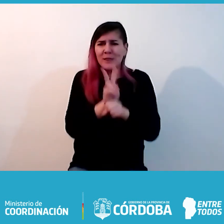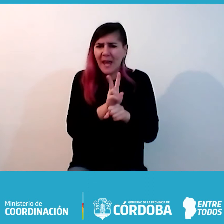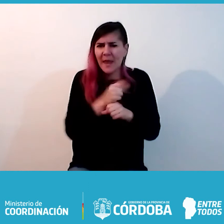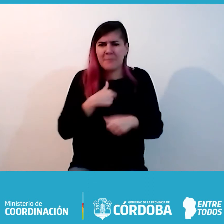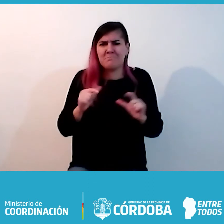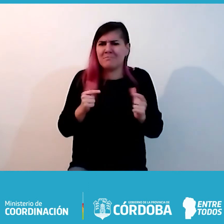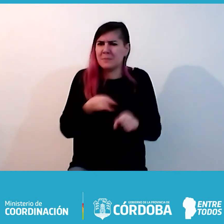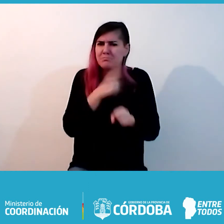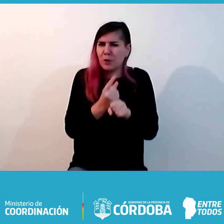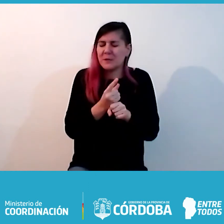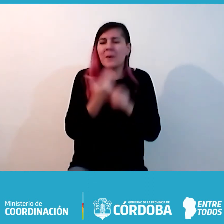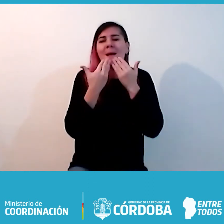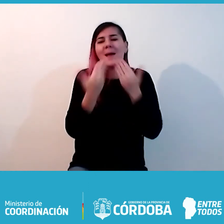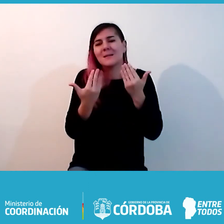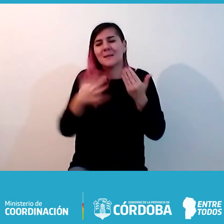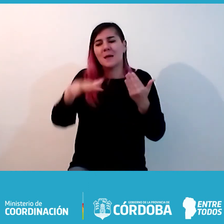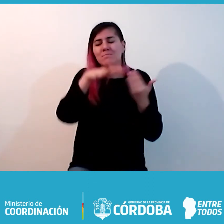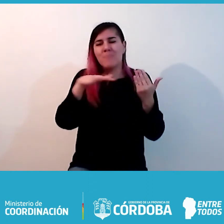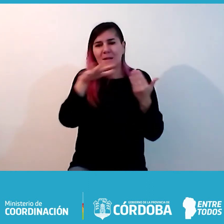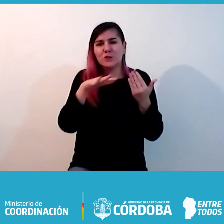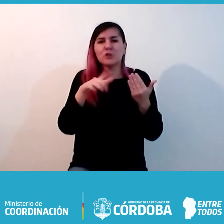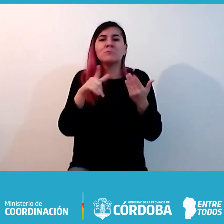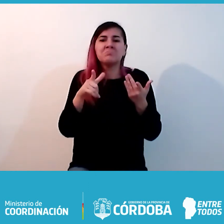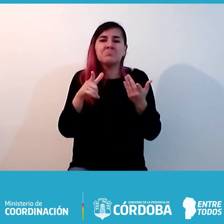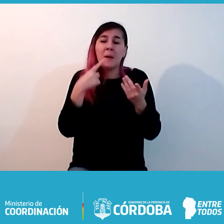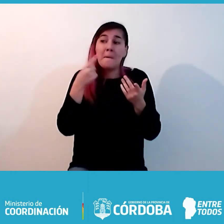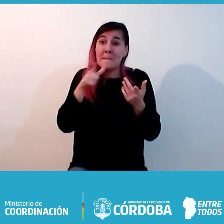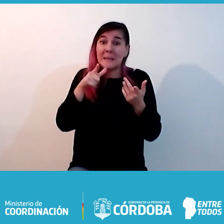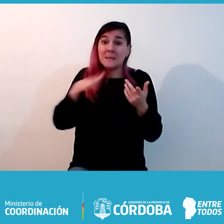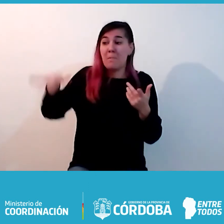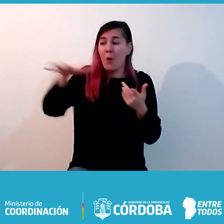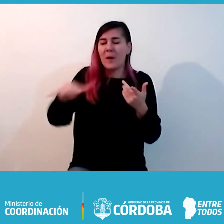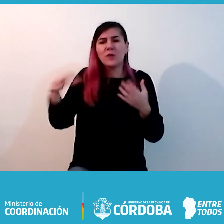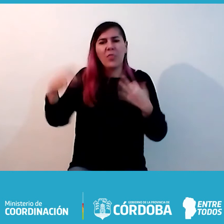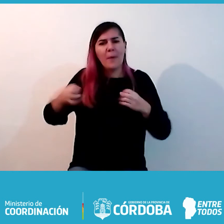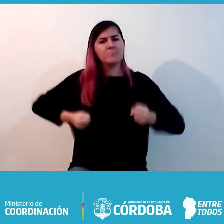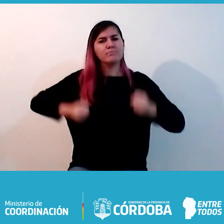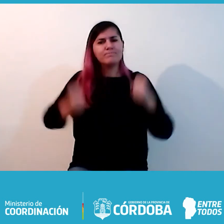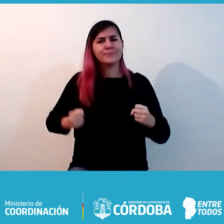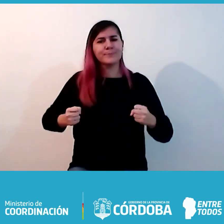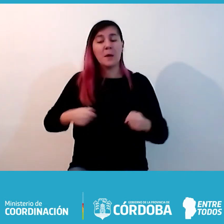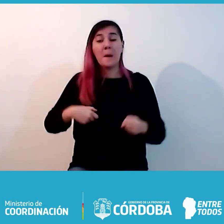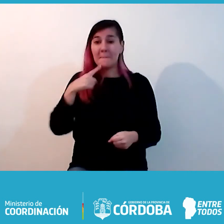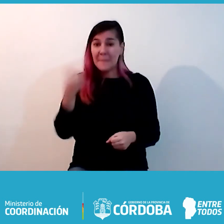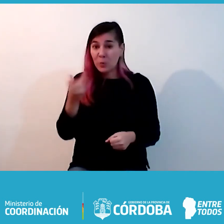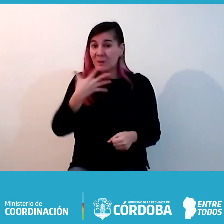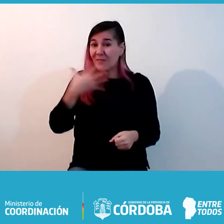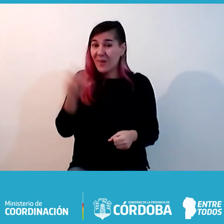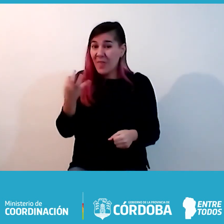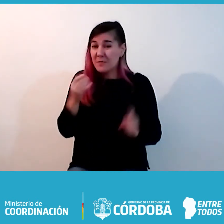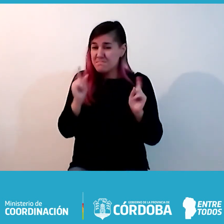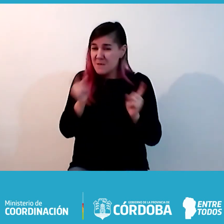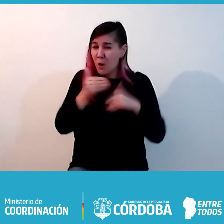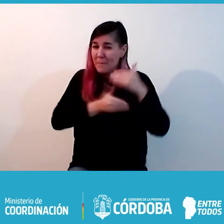que tenemos? Agradece este espacio, afirma que le parece que la población tiene que pararse, pregunta finalmente si es que se está hablando del